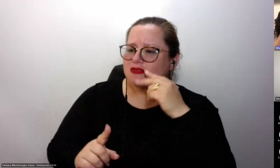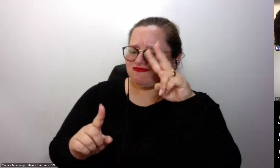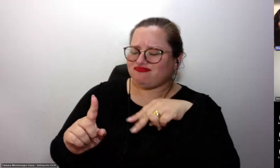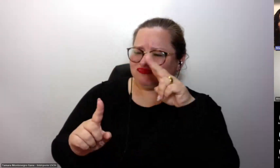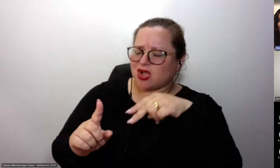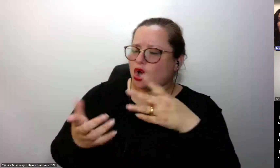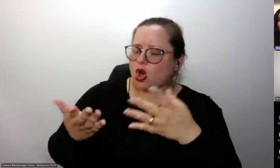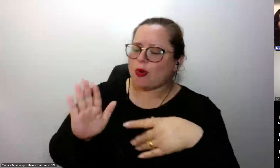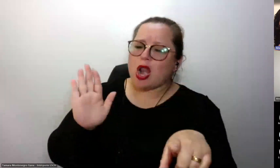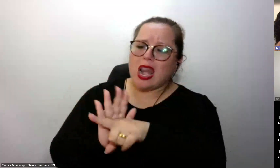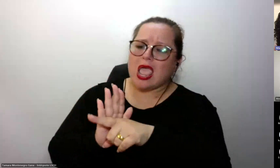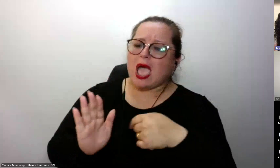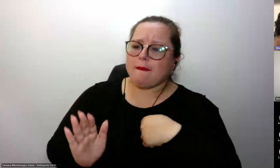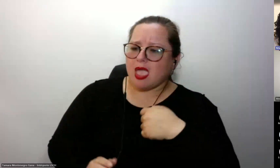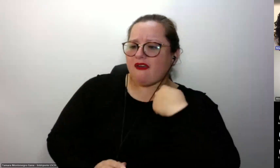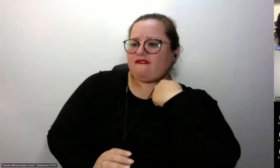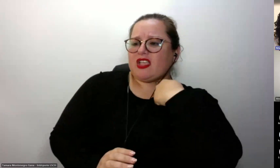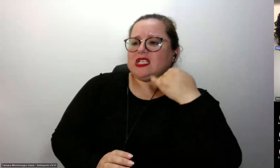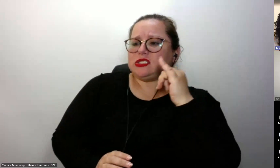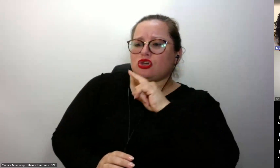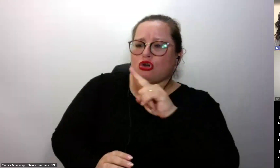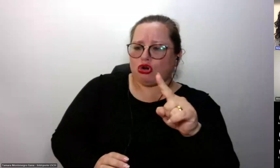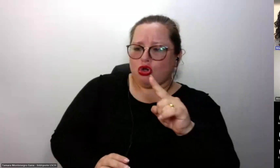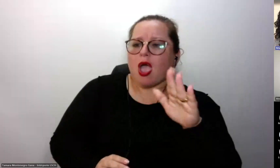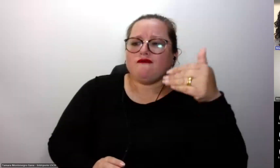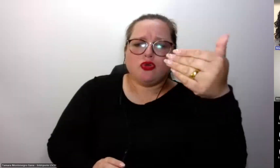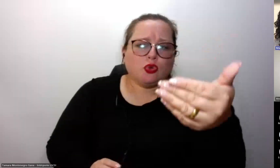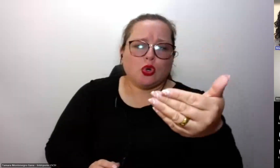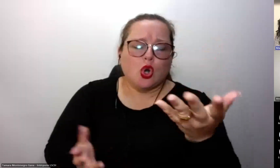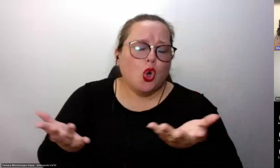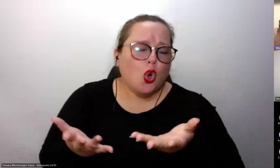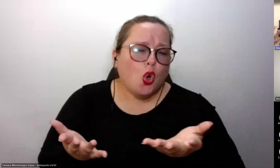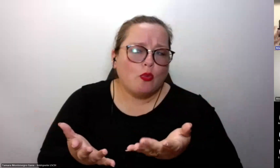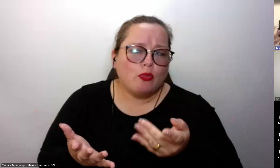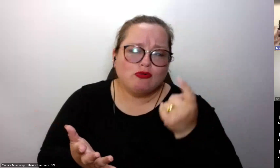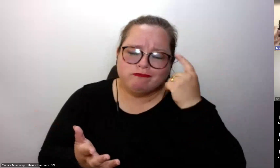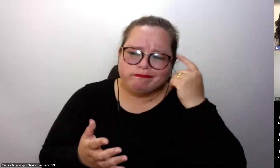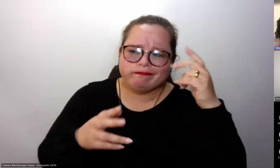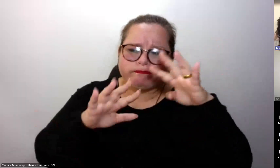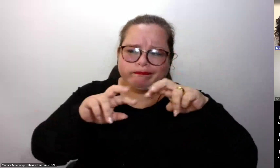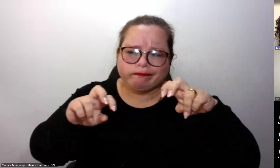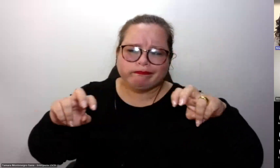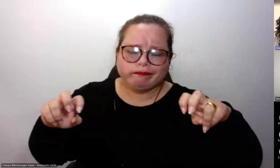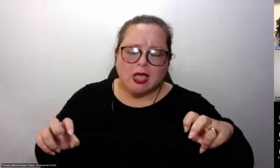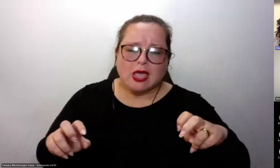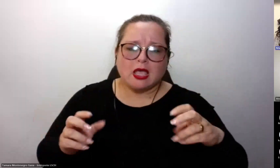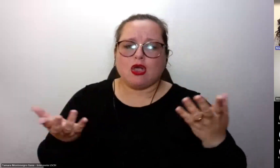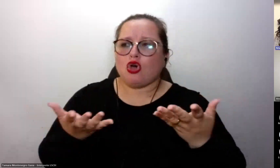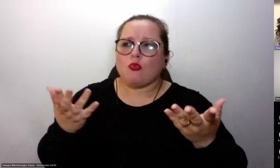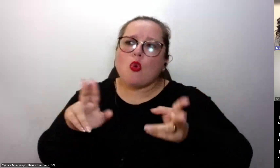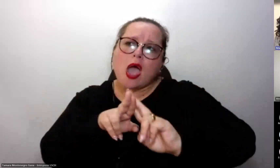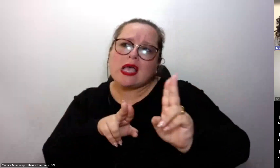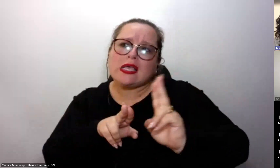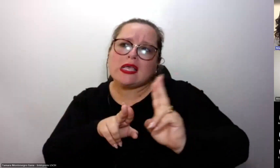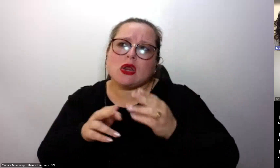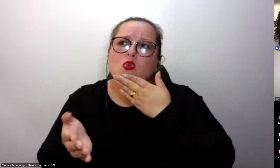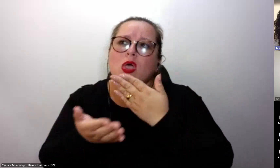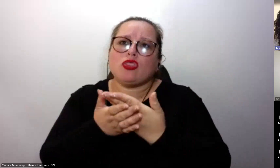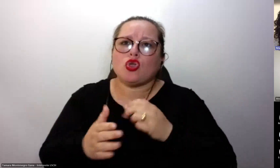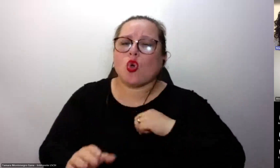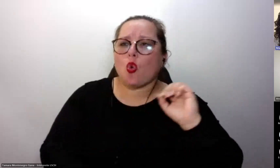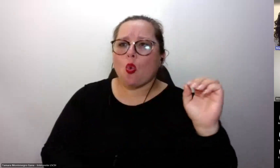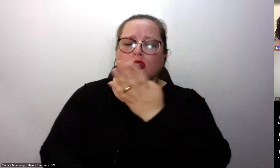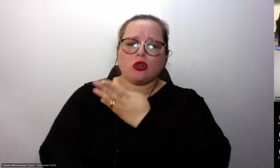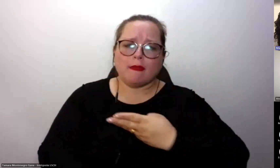les afectaba a ellos y les iba a afectar en el futuro. Analizando, por ejemplo, qué iban a hacer entonces cuando salieran de cuarto